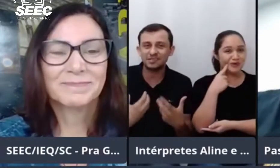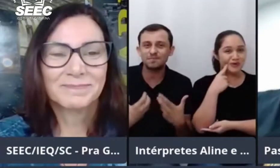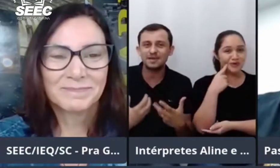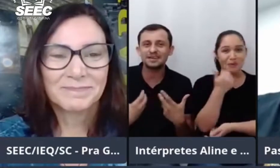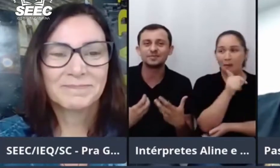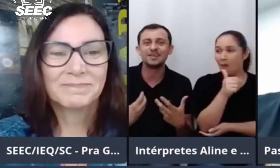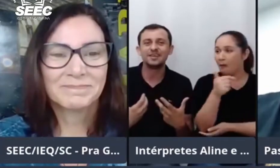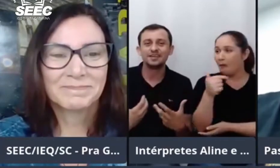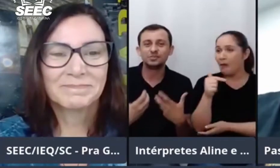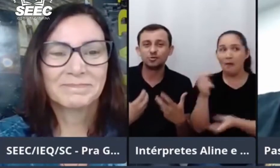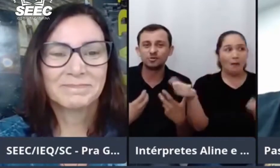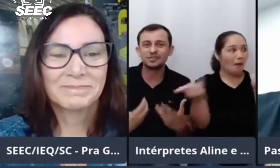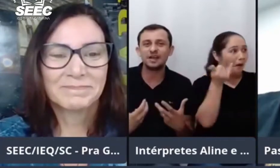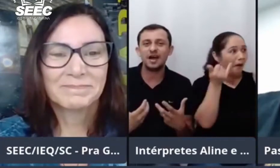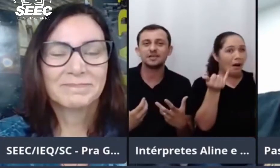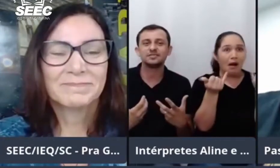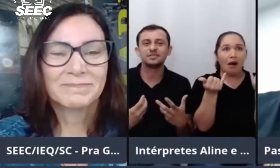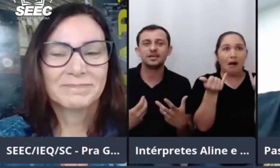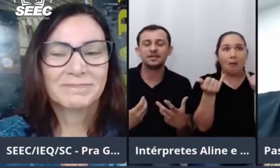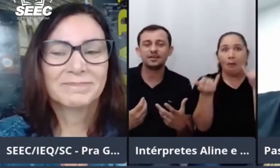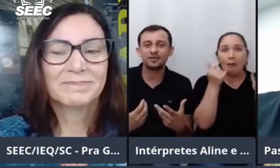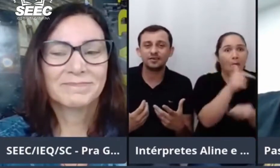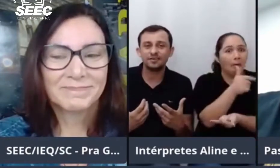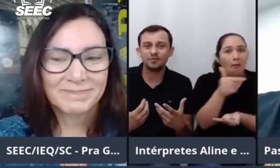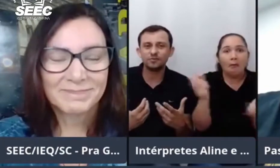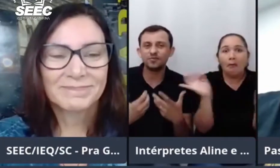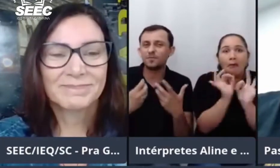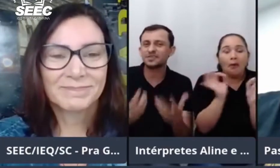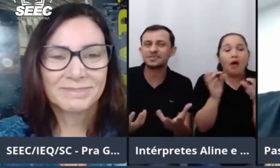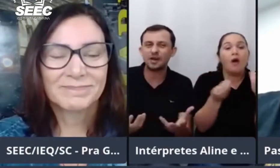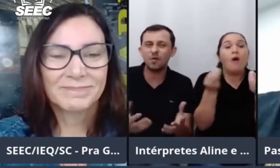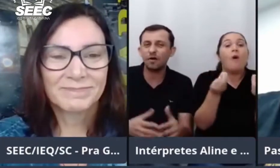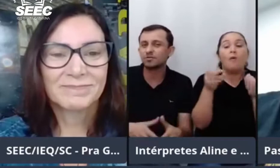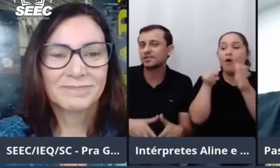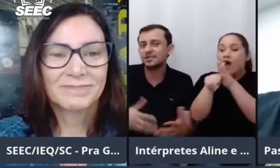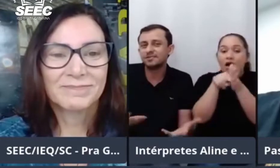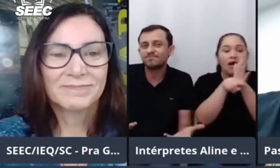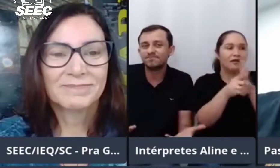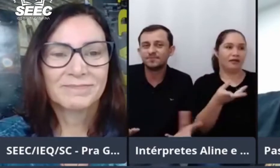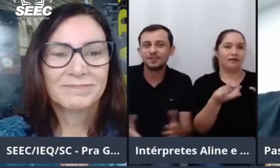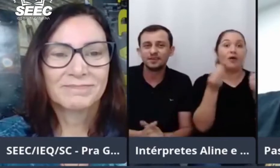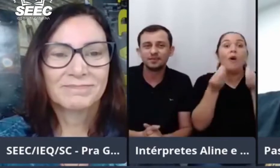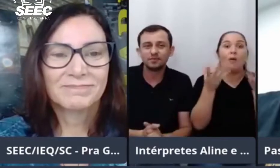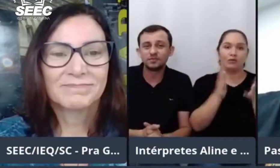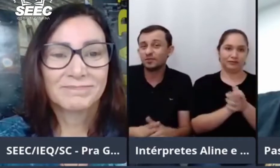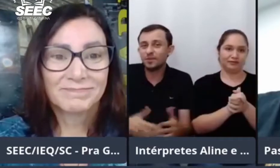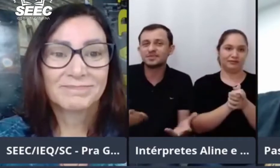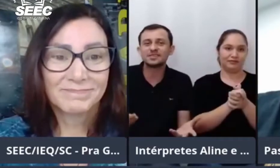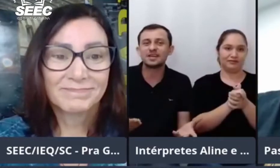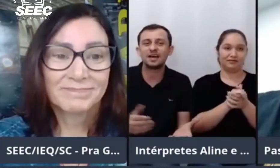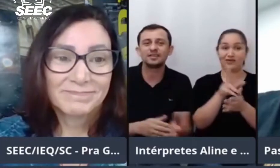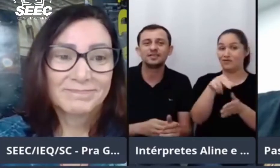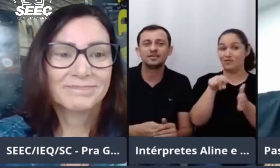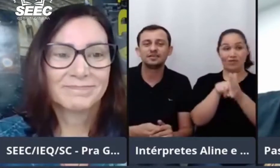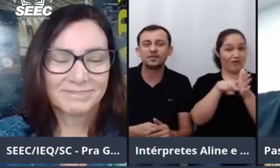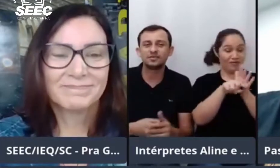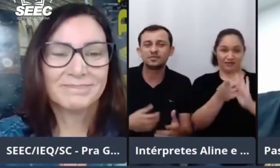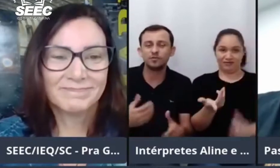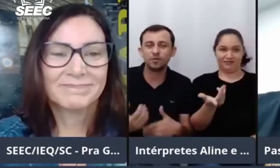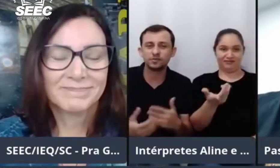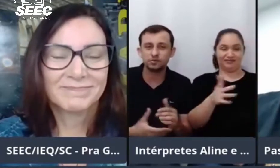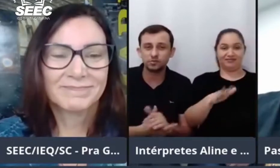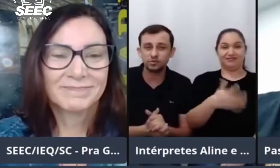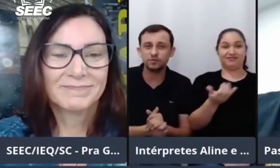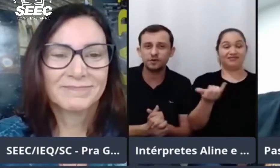esse aguçamento de curiosidade, né? Você vai pesquisar algo que você não vai pesquisar, né? Então,